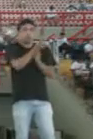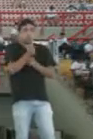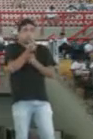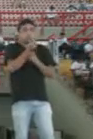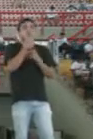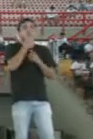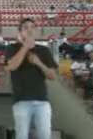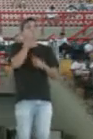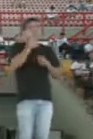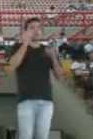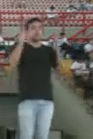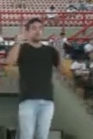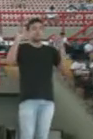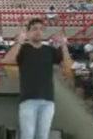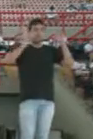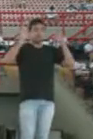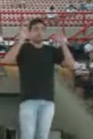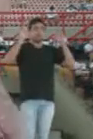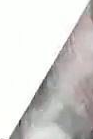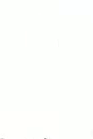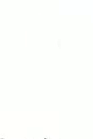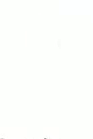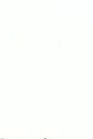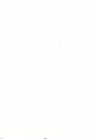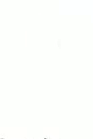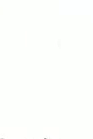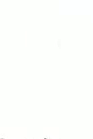a televisão. Aí você pensa assim...